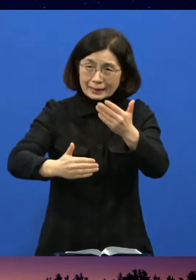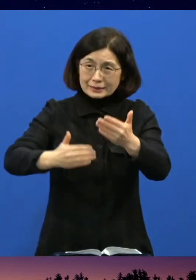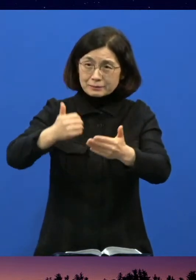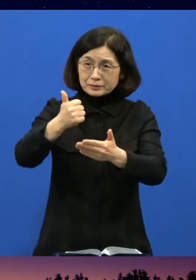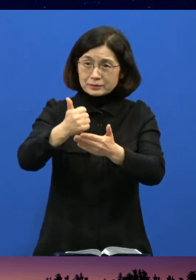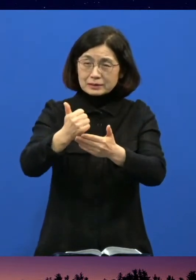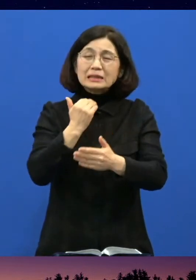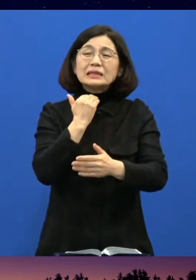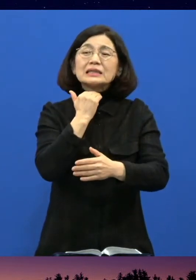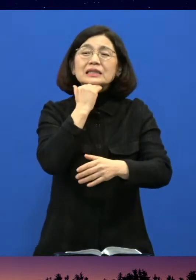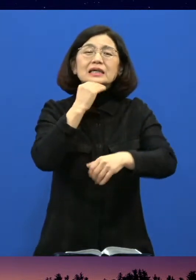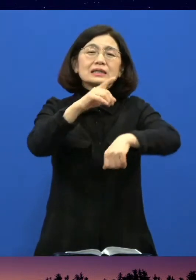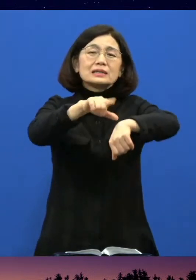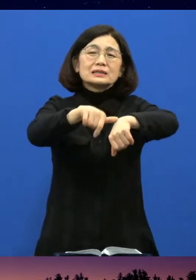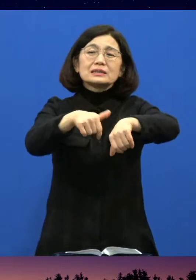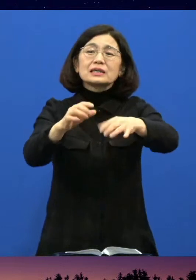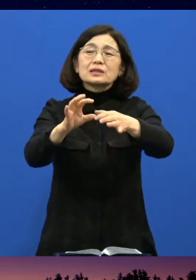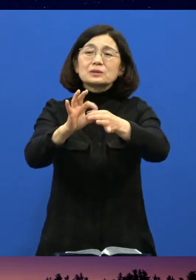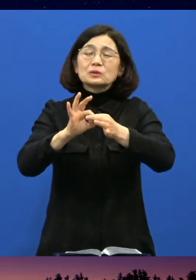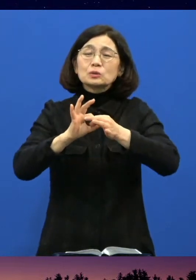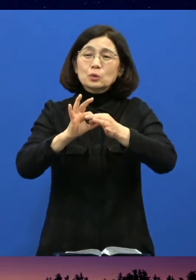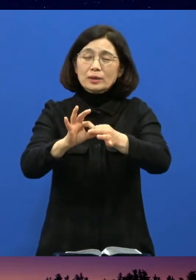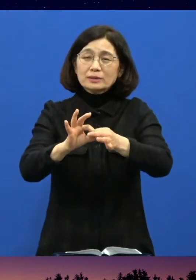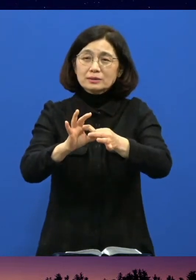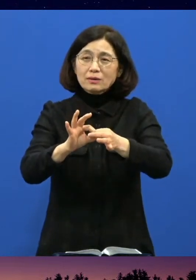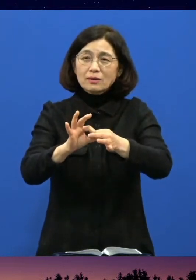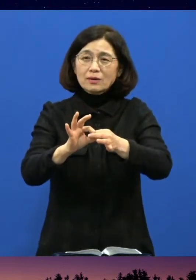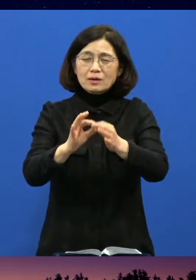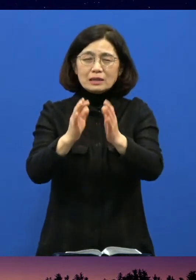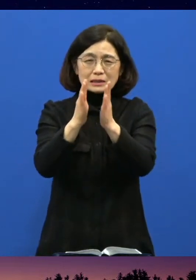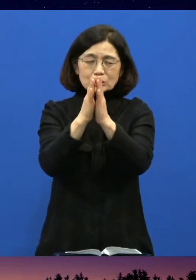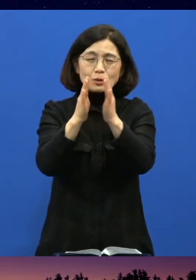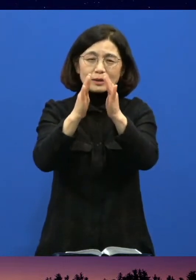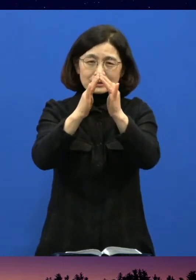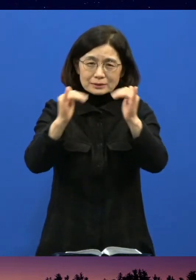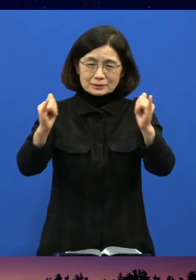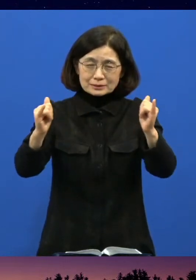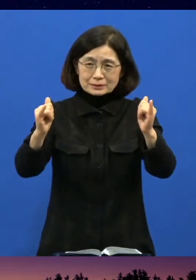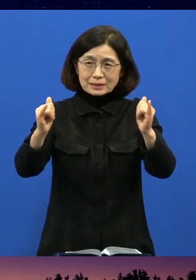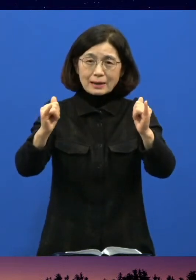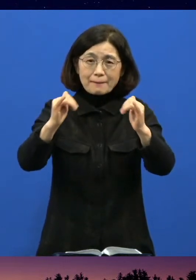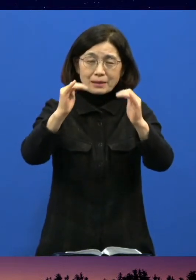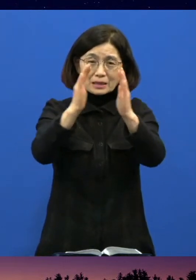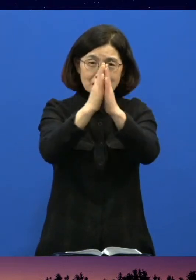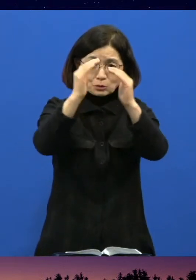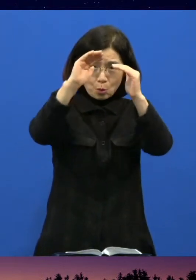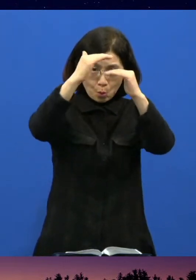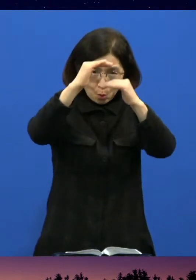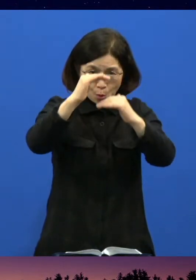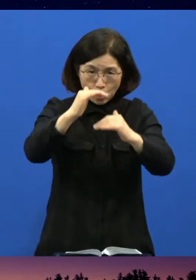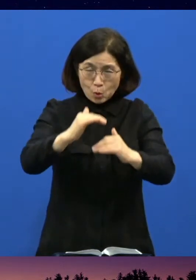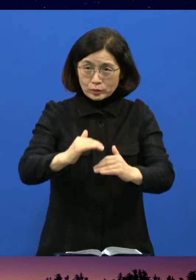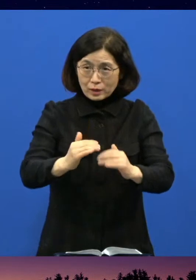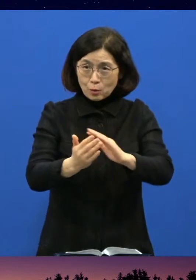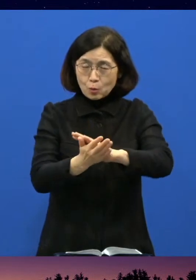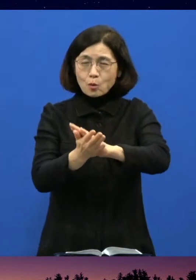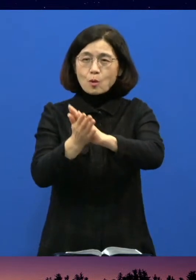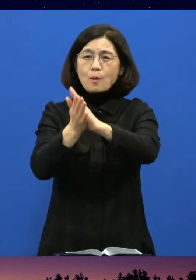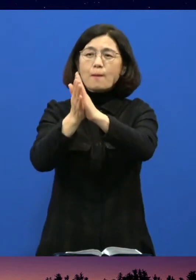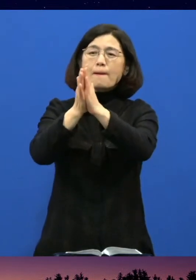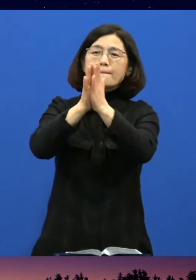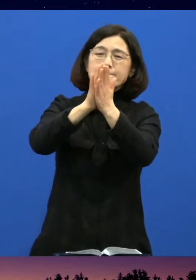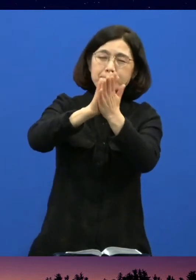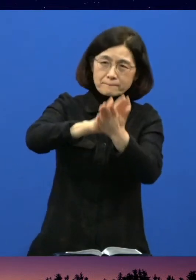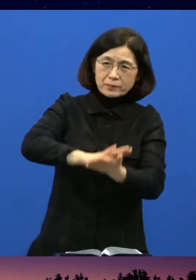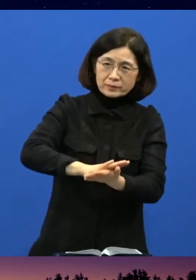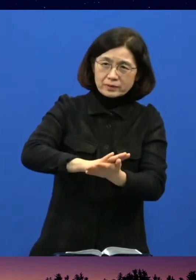당신의 기도하는 백성들을 변화를 통하여 그 기도 자체를 통하여 하나님 주시는 축복들이 있는 거예요.